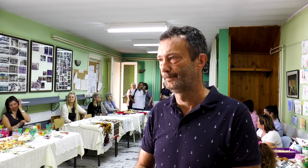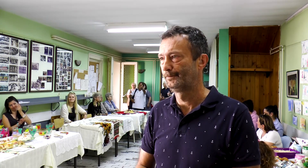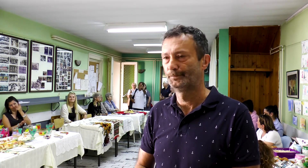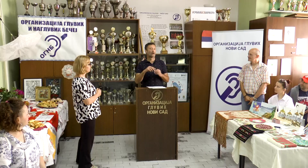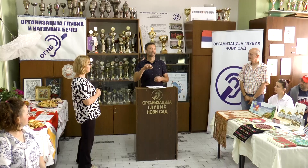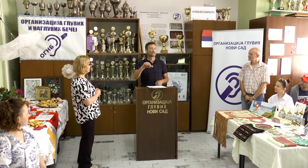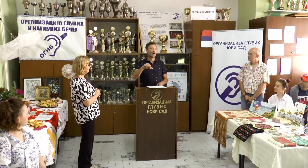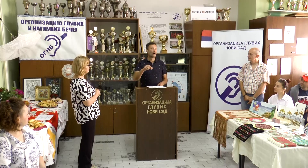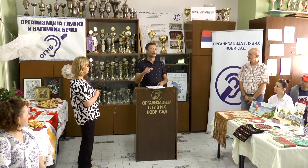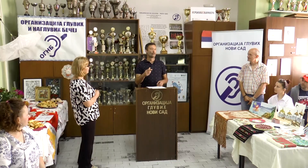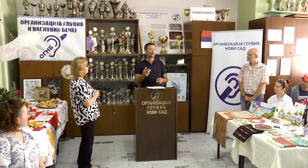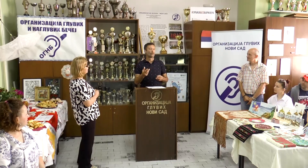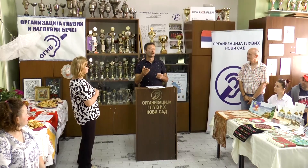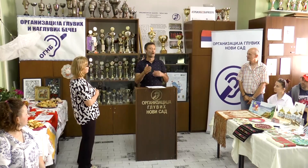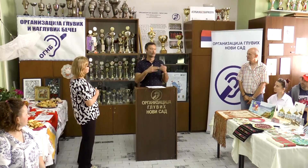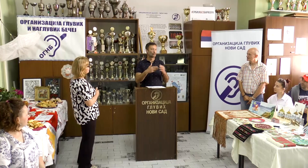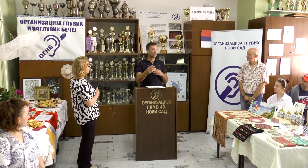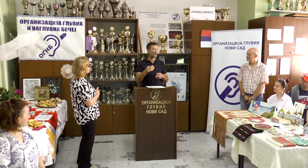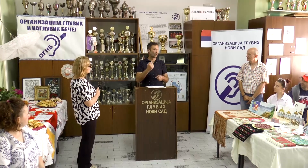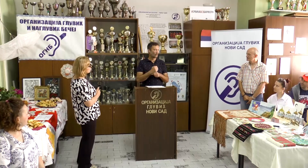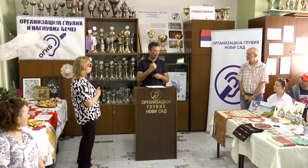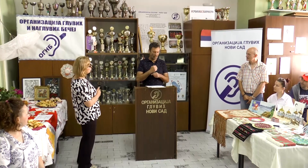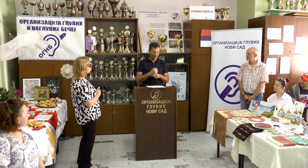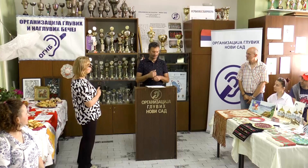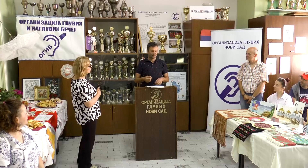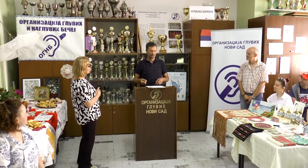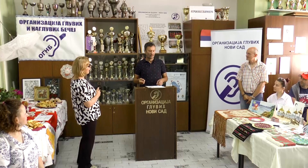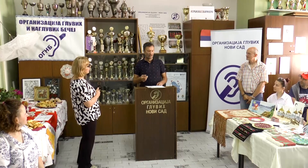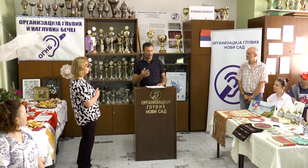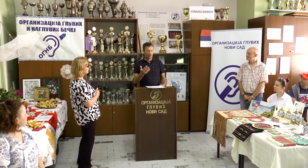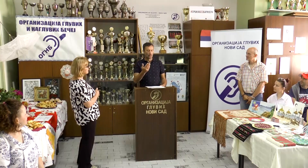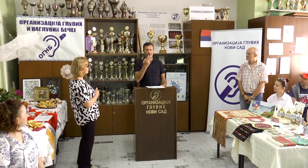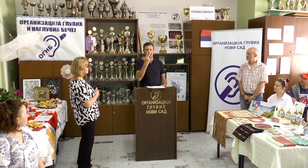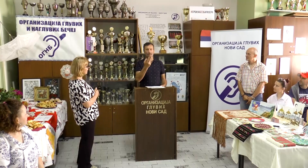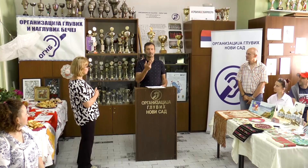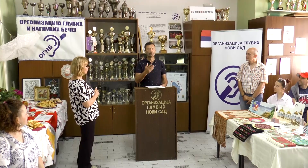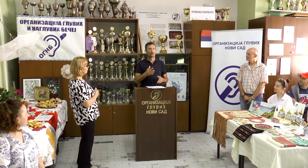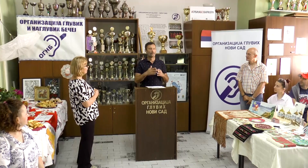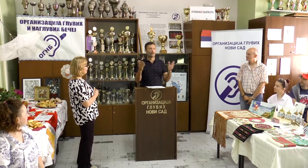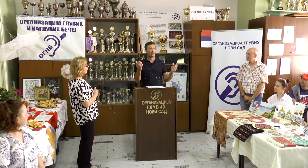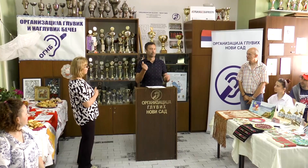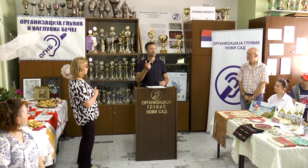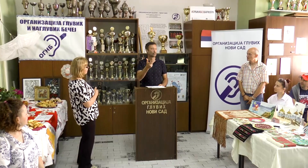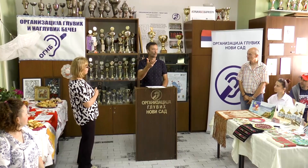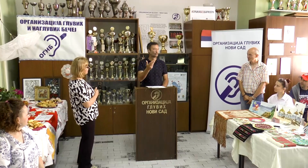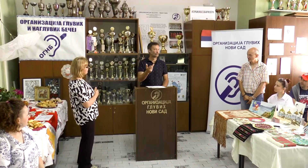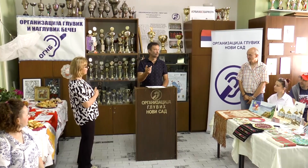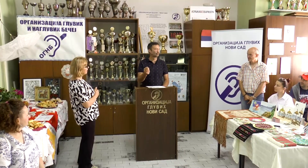imamo. A kada je reč o nekim drugim manifestacijama, da li vam je ovo jedina manifestacija ili imate još